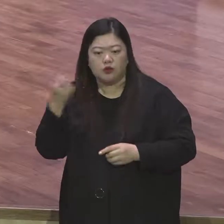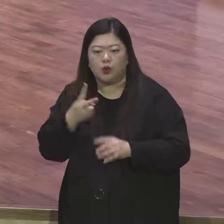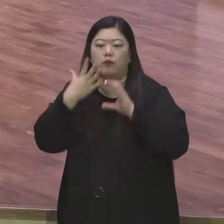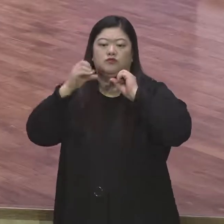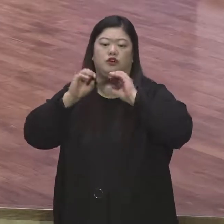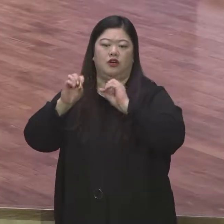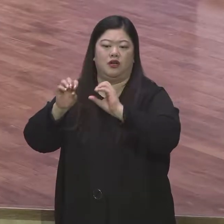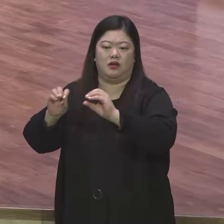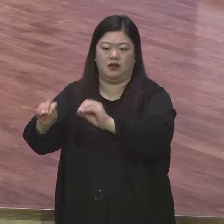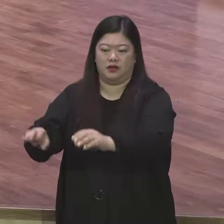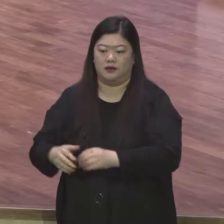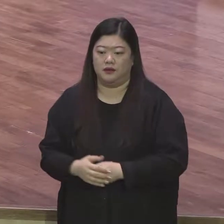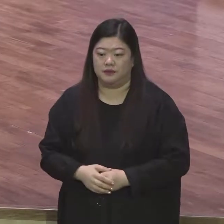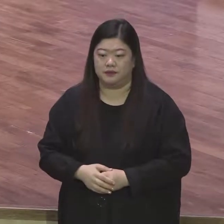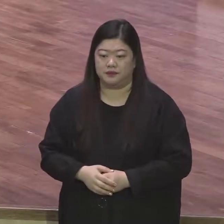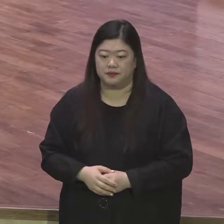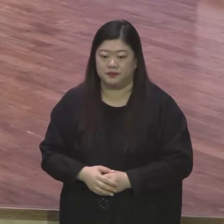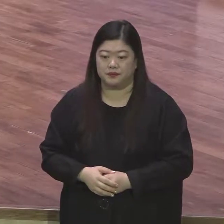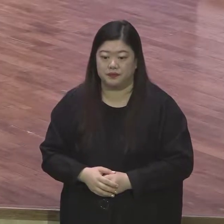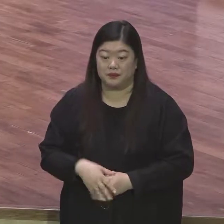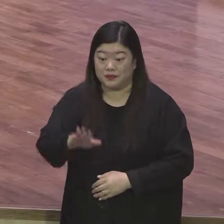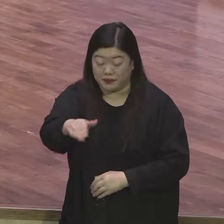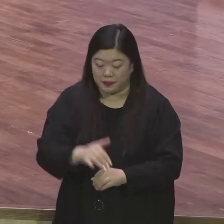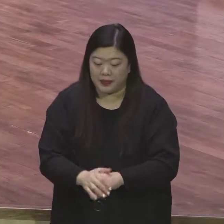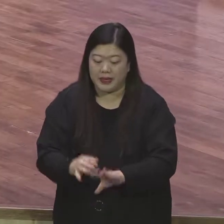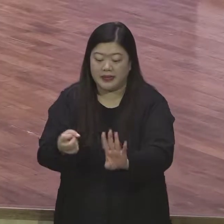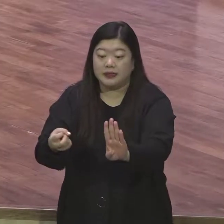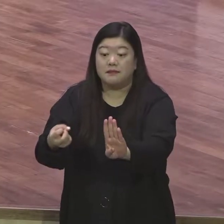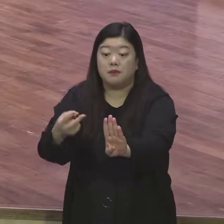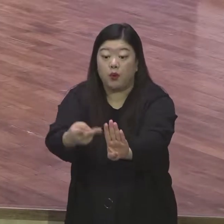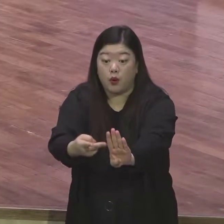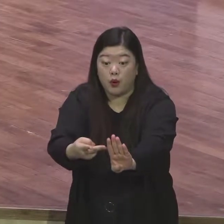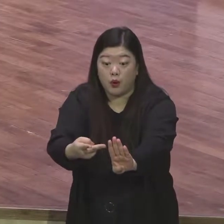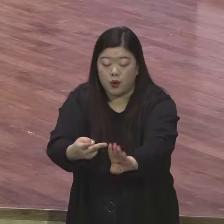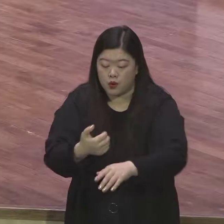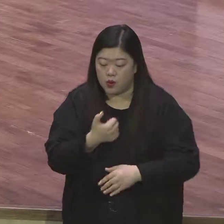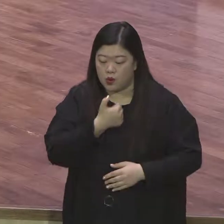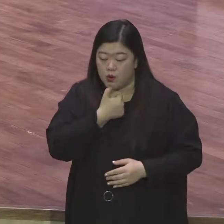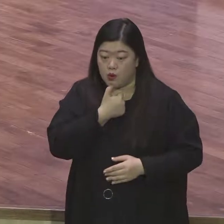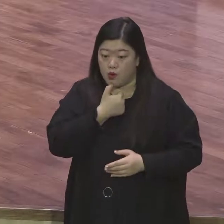사실 빌립보에서 로마까지는 거리가 얼마나 되느냐?